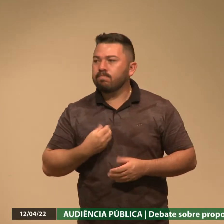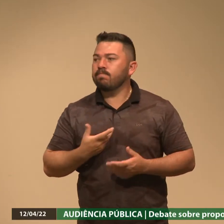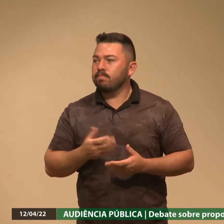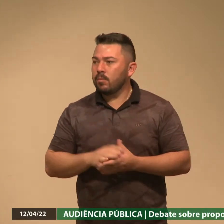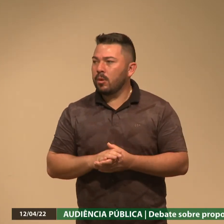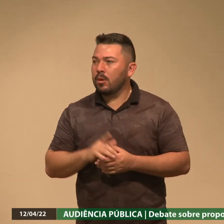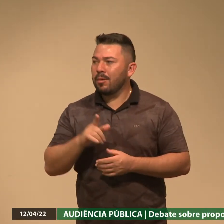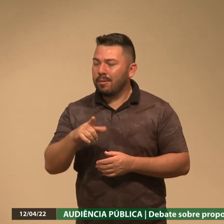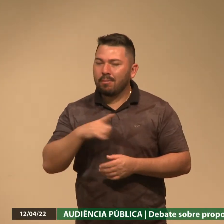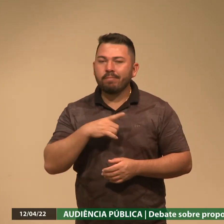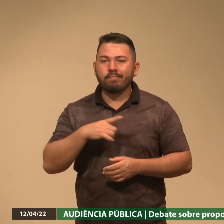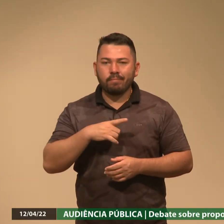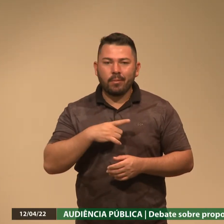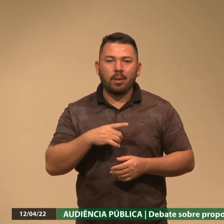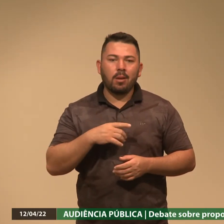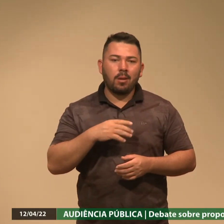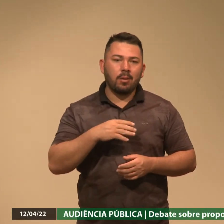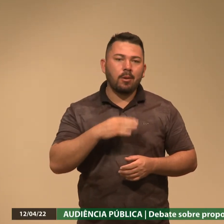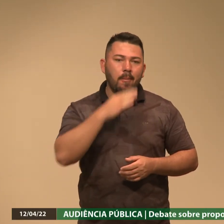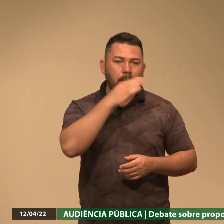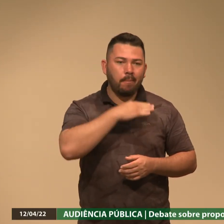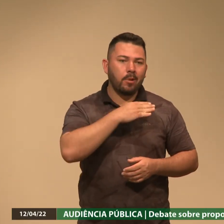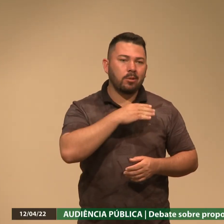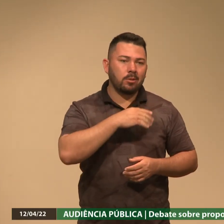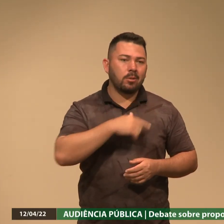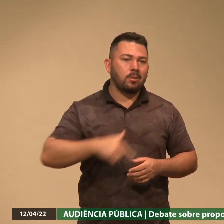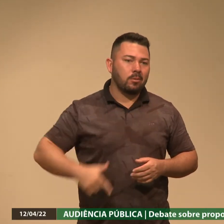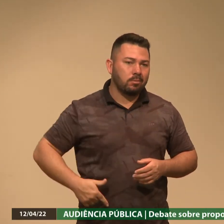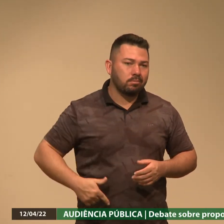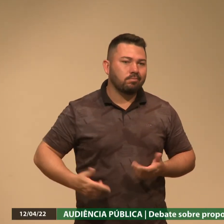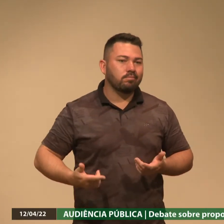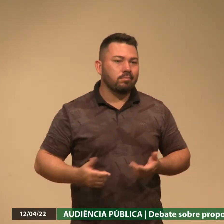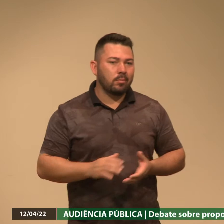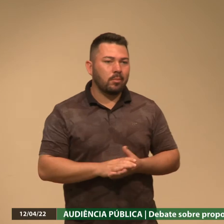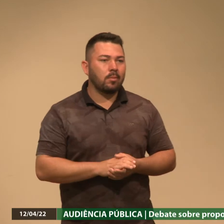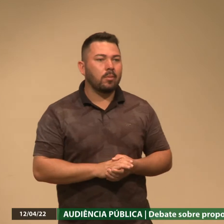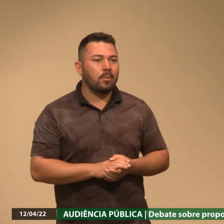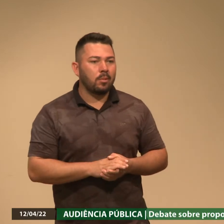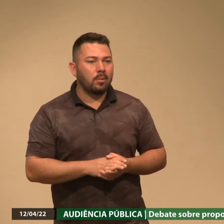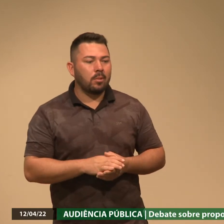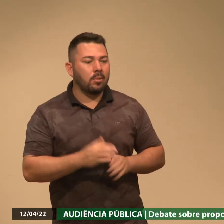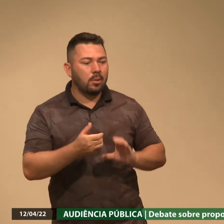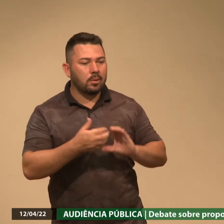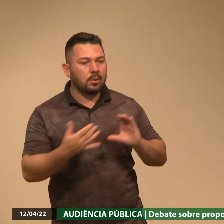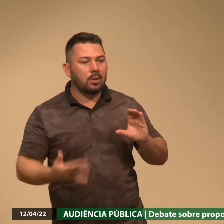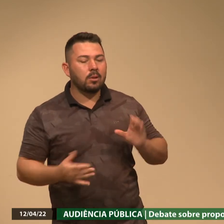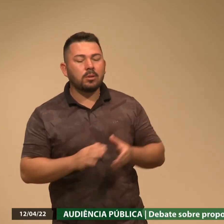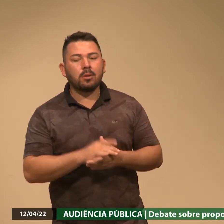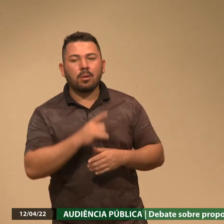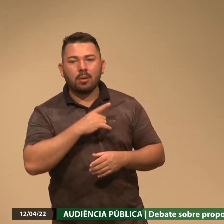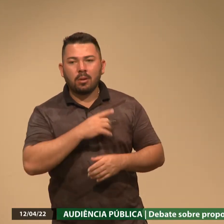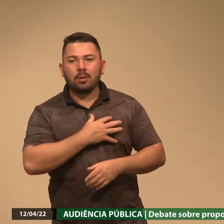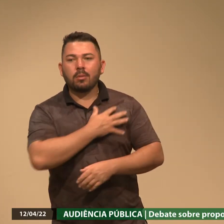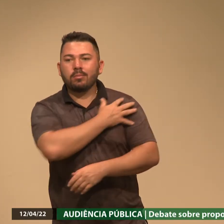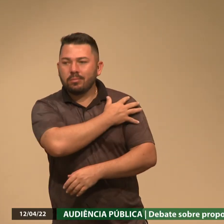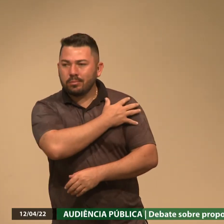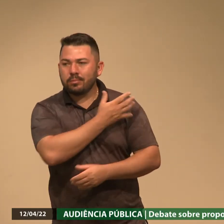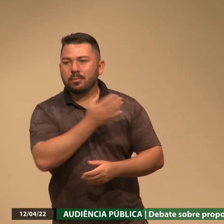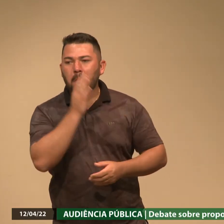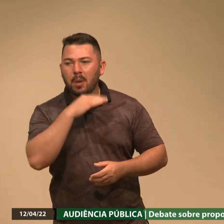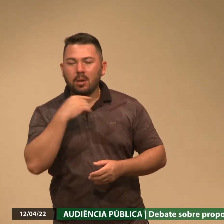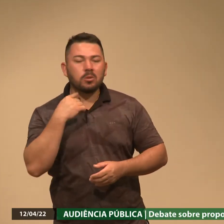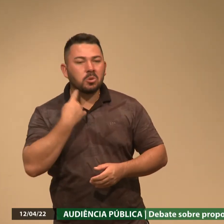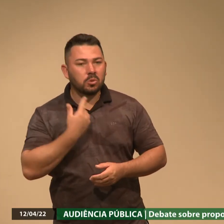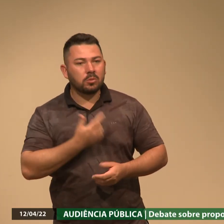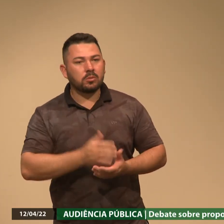conto dele não tá vazio e não reúne essas características não tem endereço fixo a passagem criminal